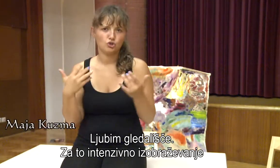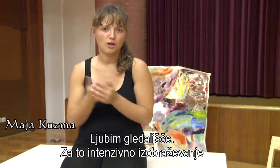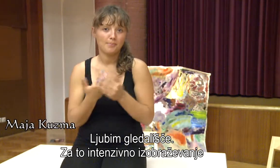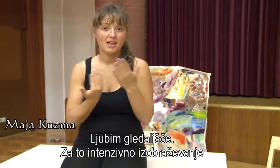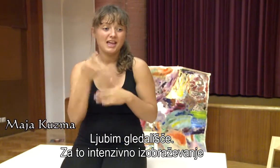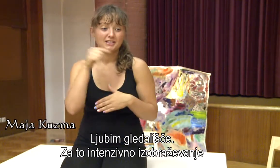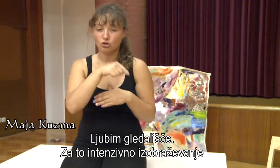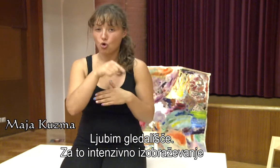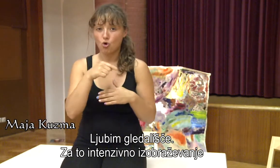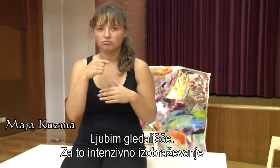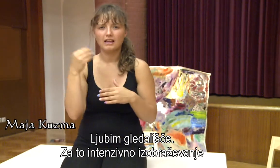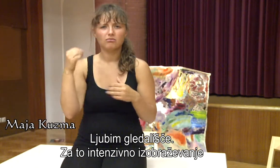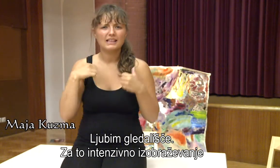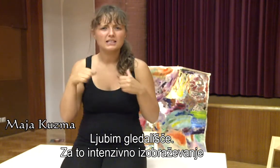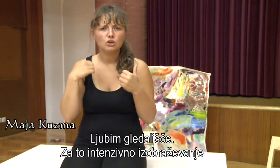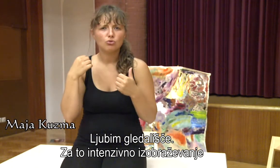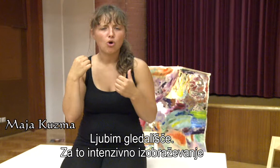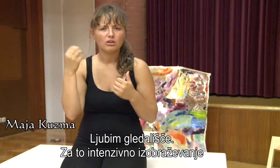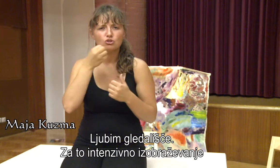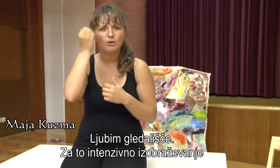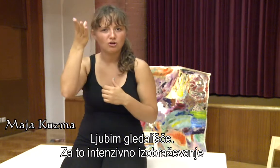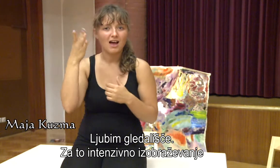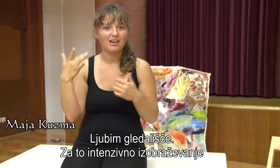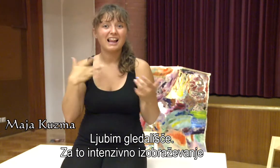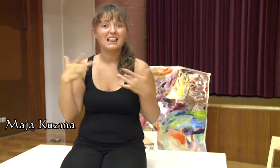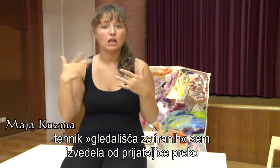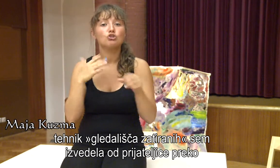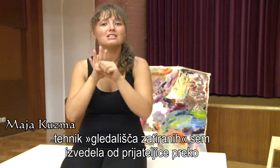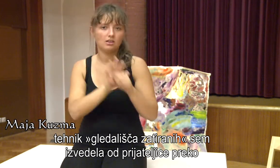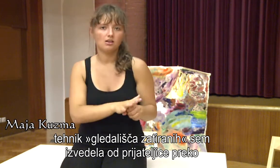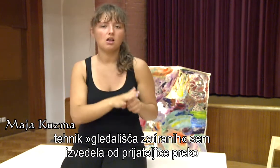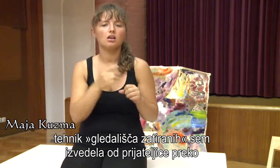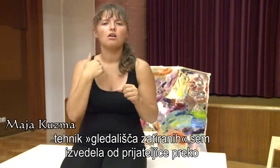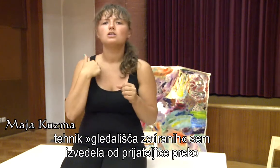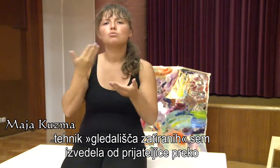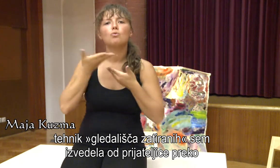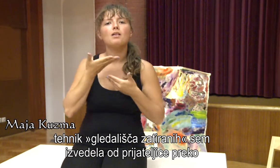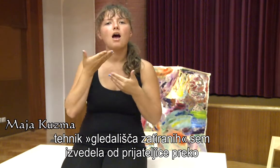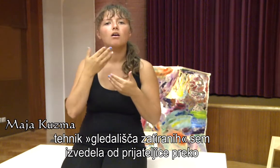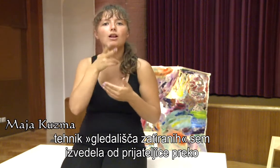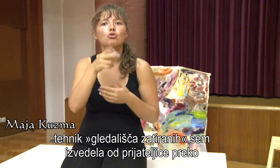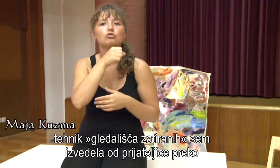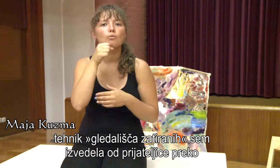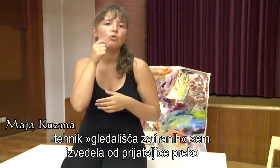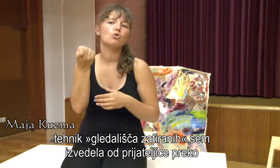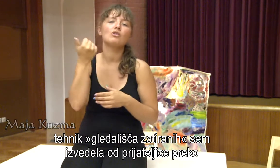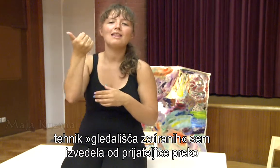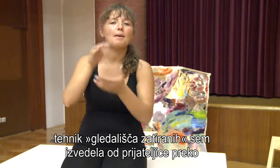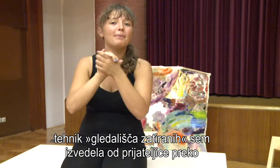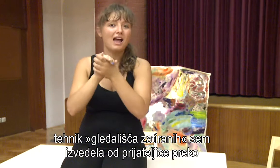Gledališče, da to intenzivno izobraževanje gledališča zatiram, sem dobila otroku puško, kaj me